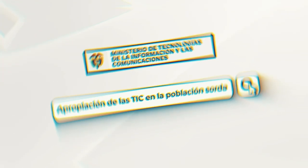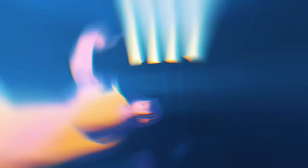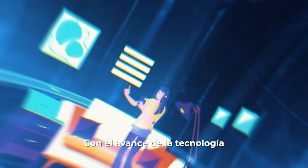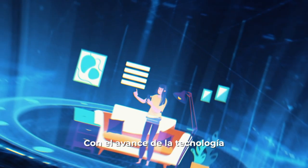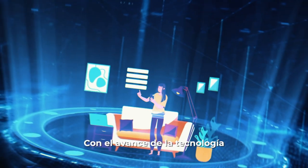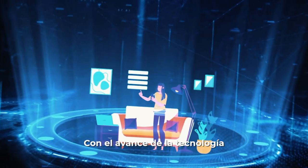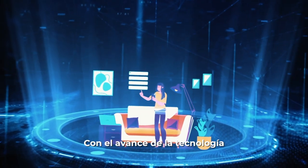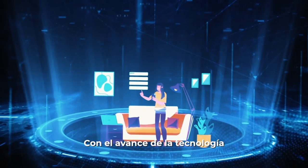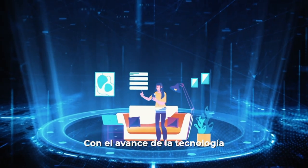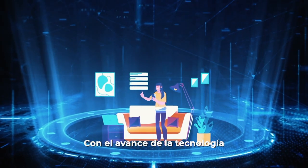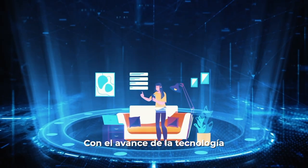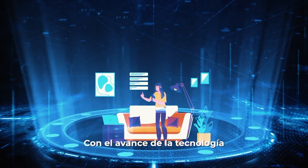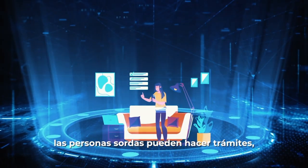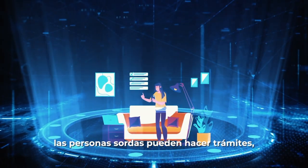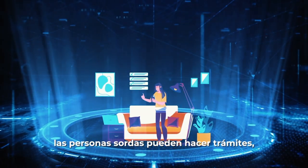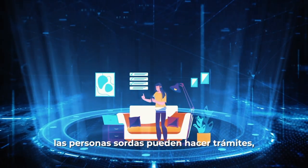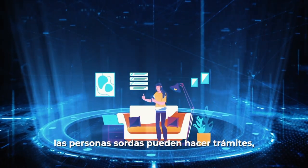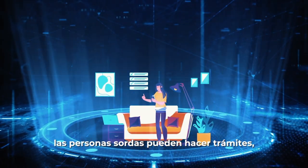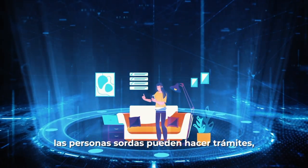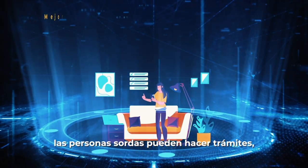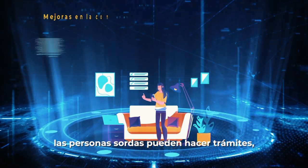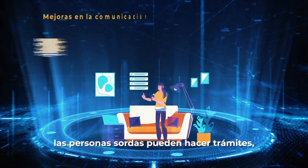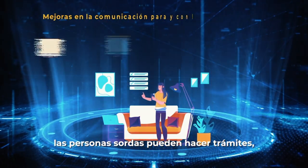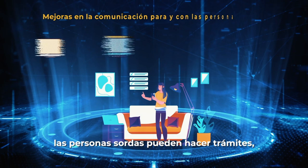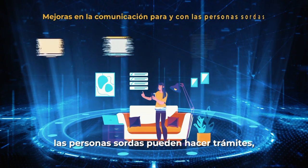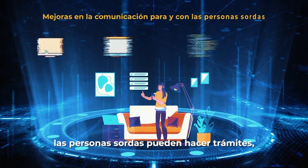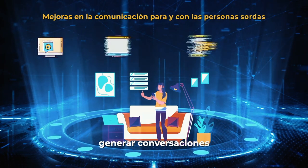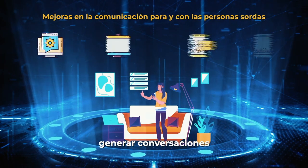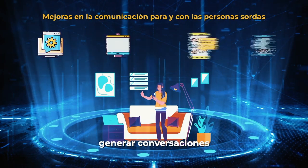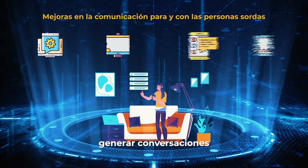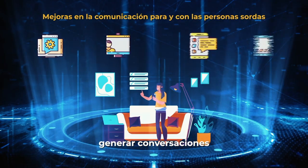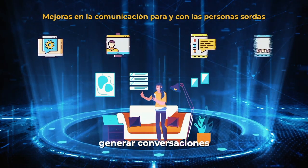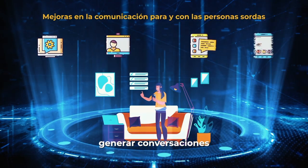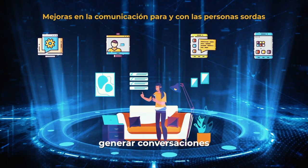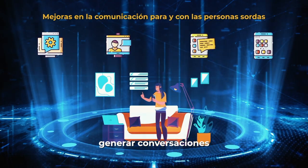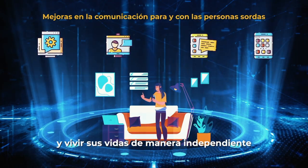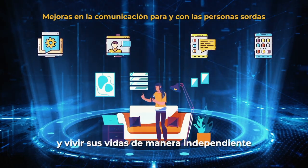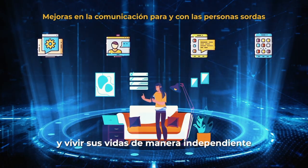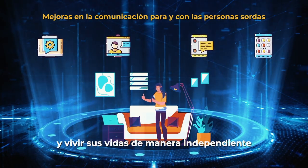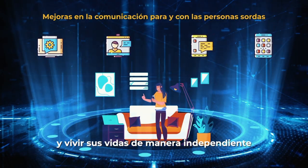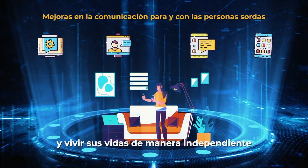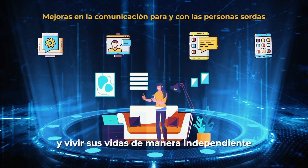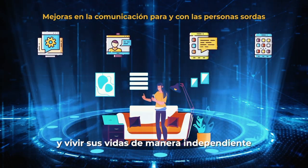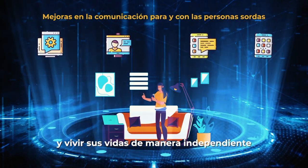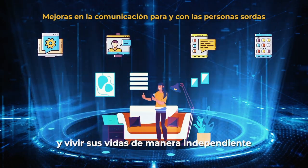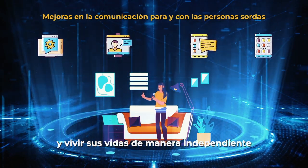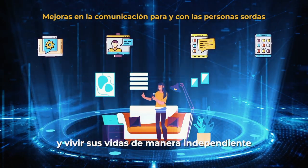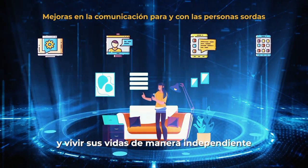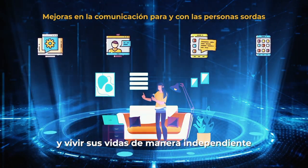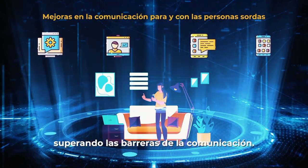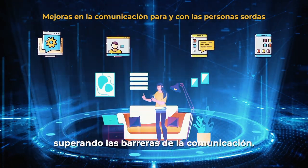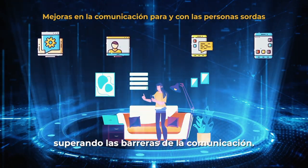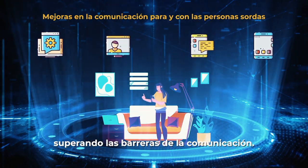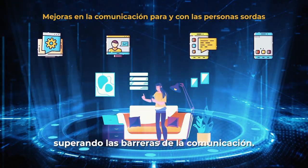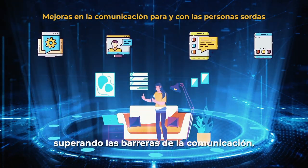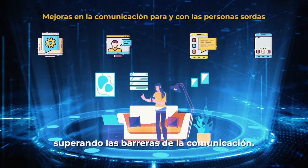Con el avance de la tecnología, las personas sordas pueden hacer trámites, generar conversaciones y vivir sus vidas de manera independiente, superando las barreras